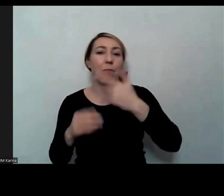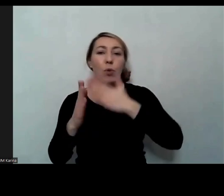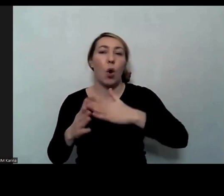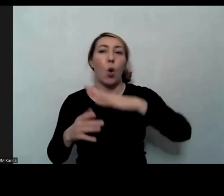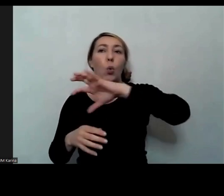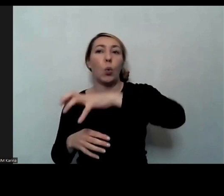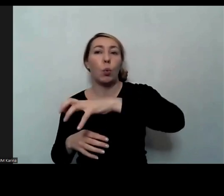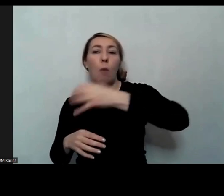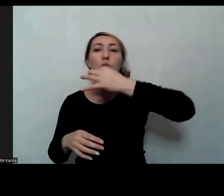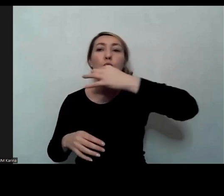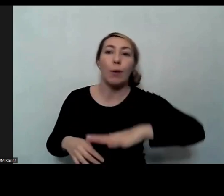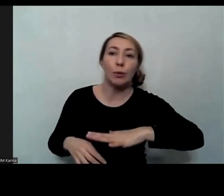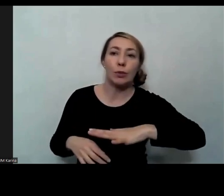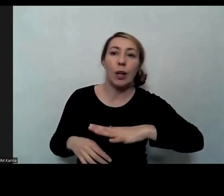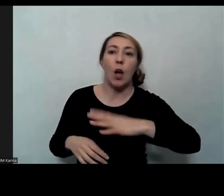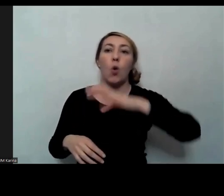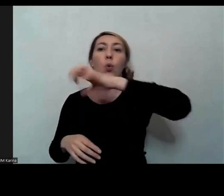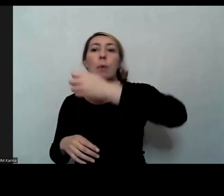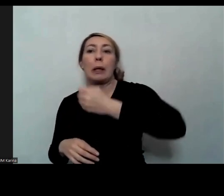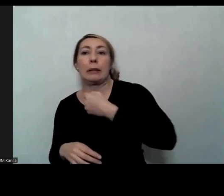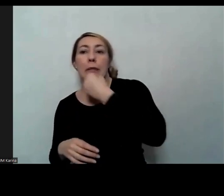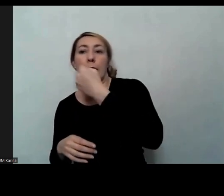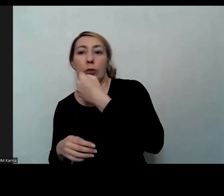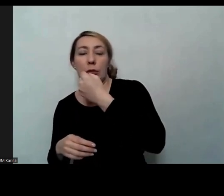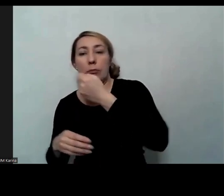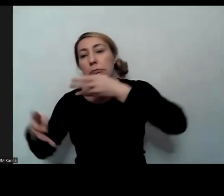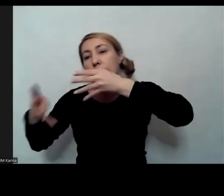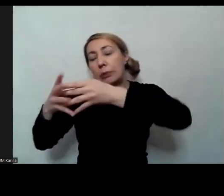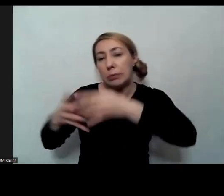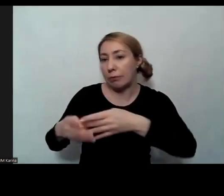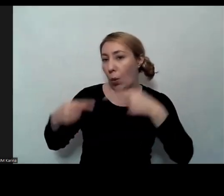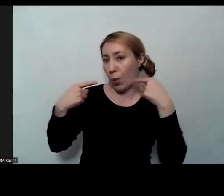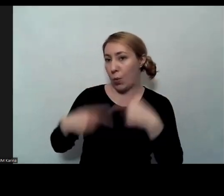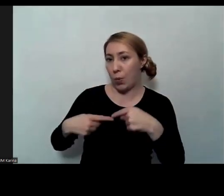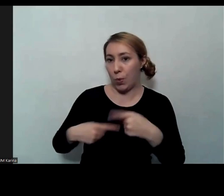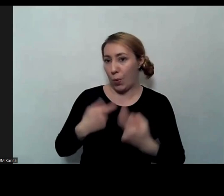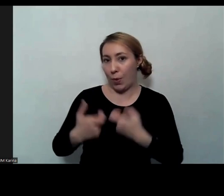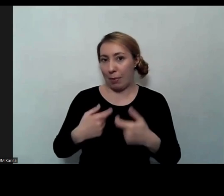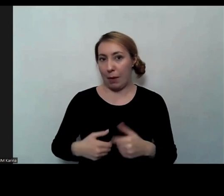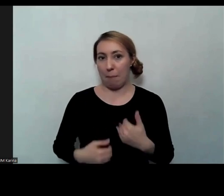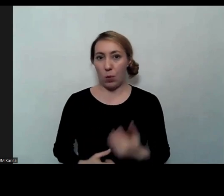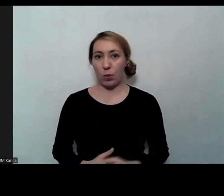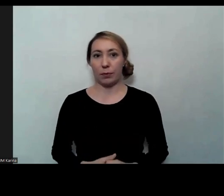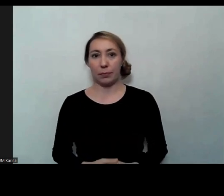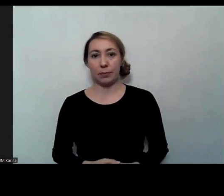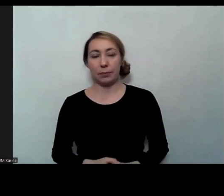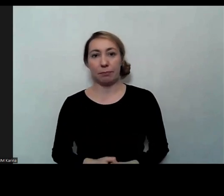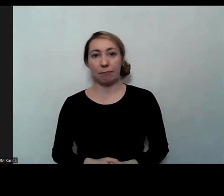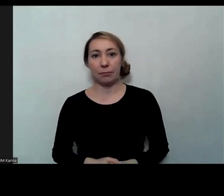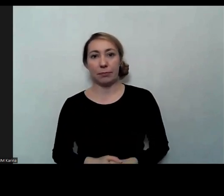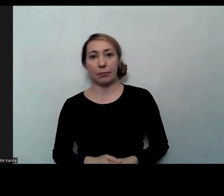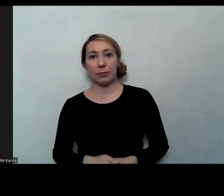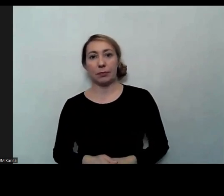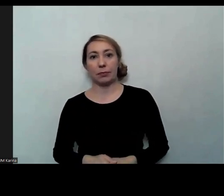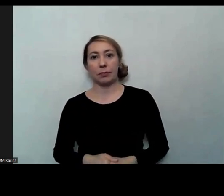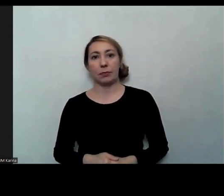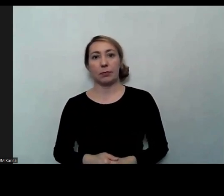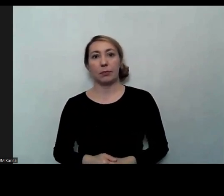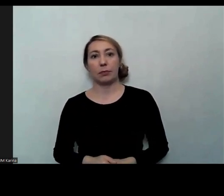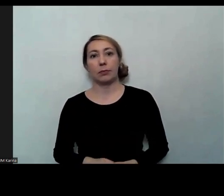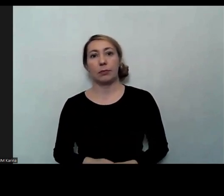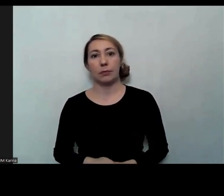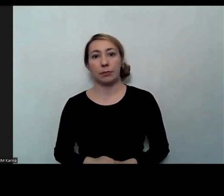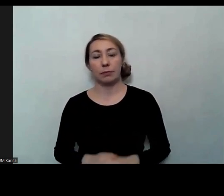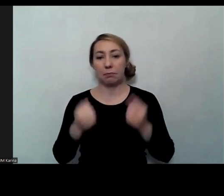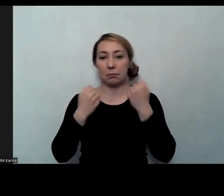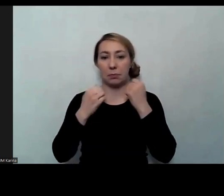grupach młodszych, ani na grupach starszych.